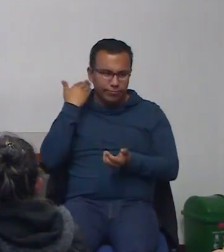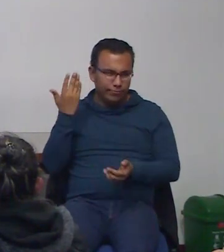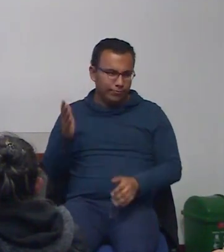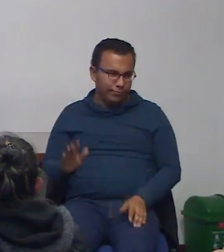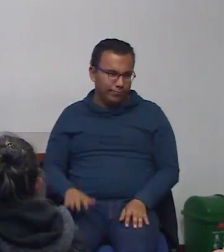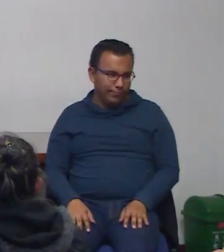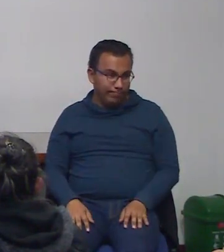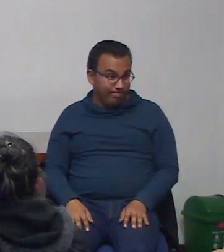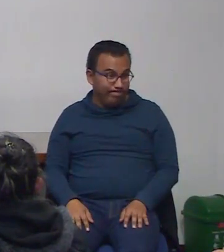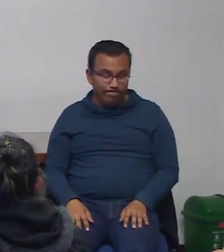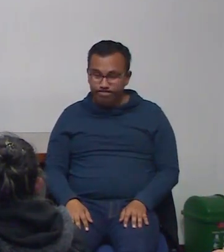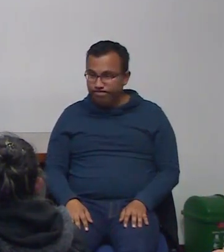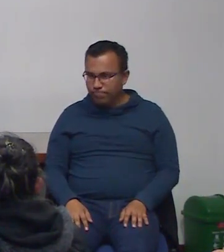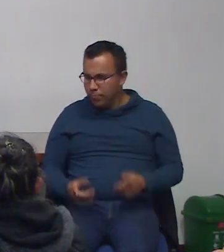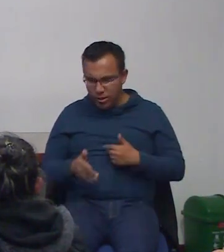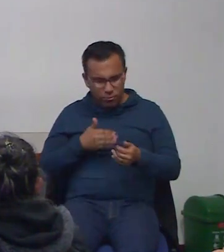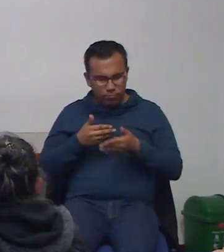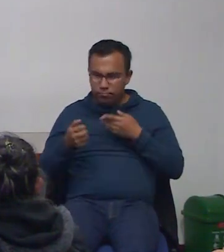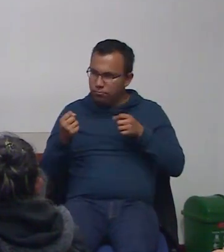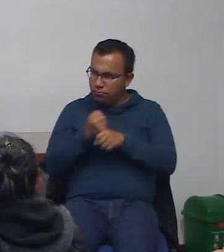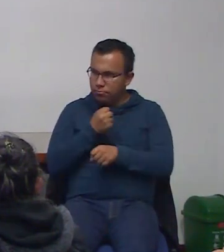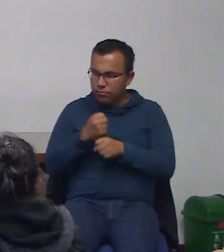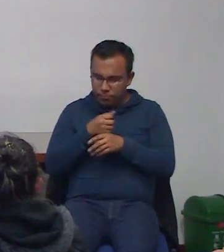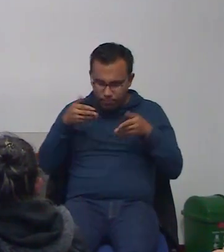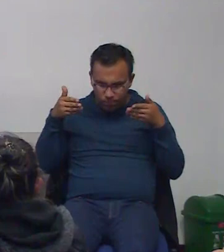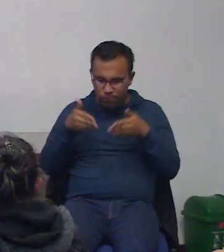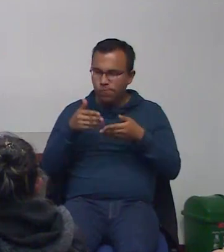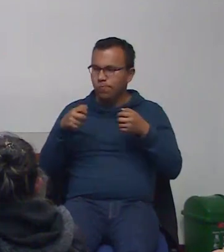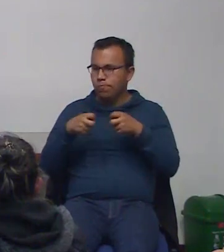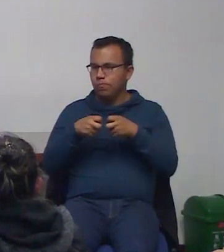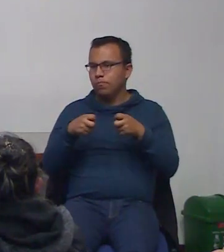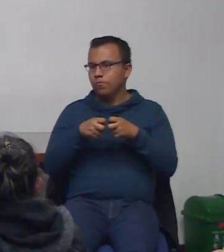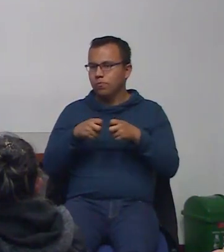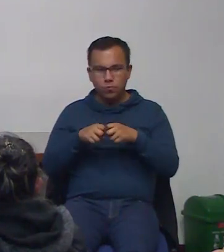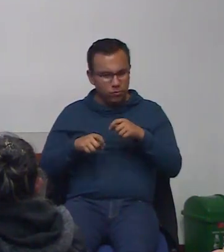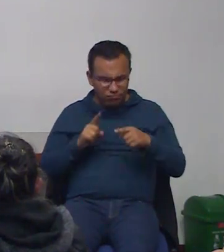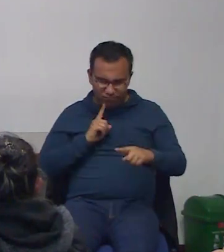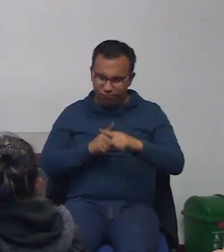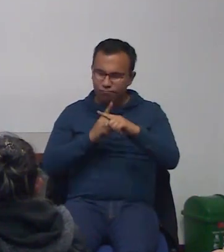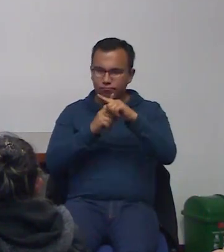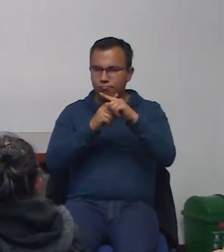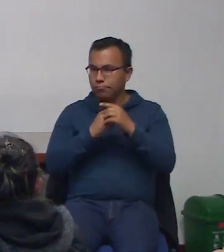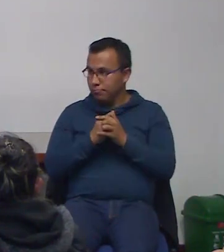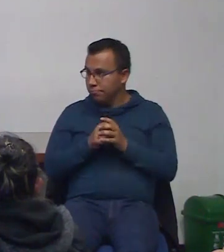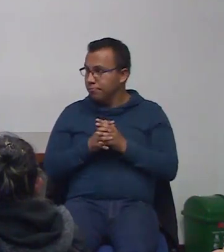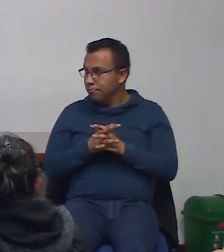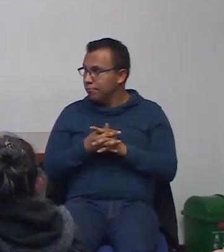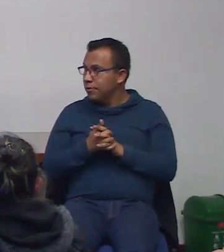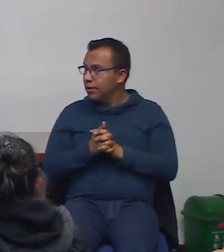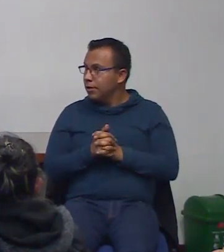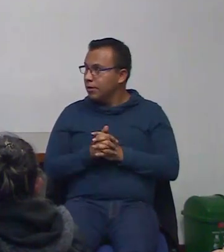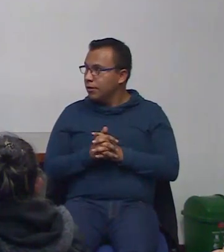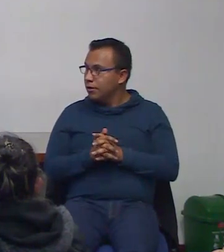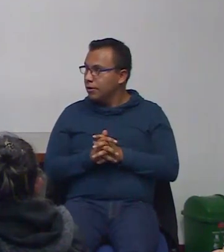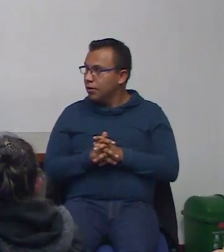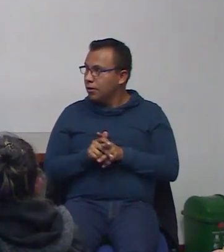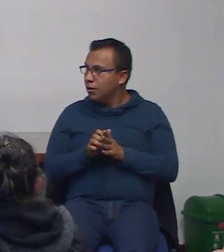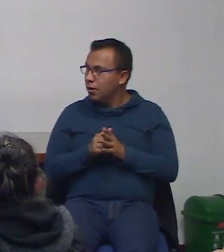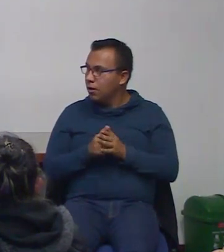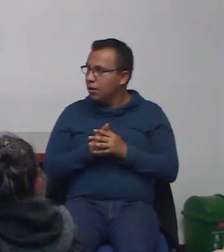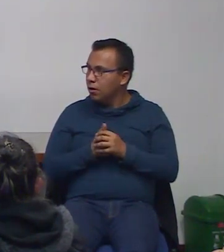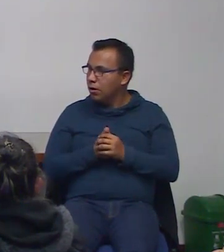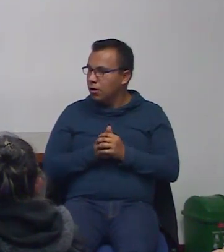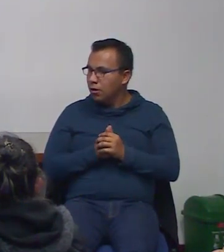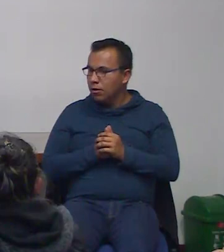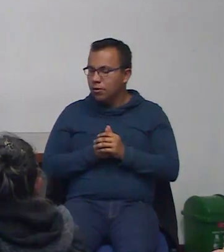m pero pues le metemos la ficha al 100 o sea realmente si sí pero más allá de la